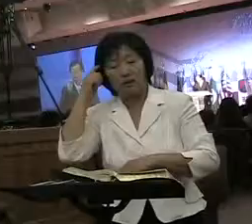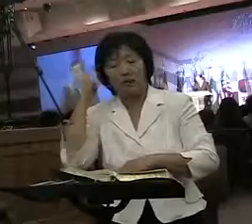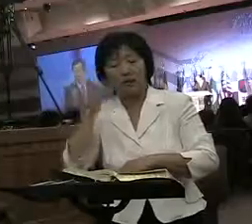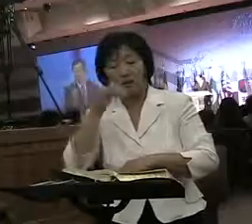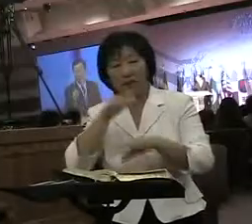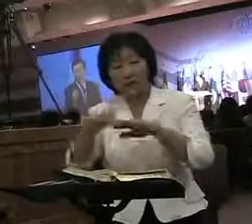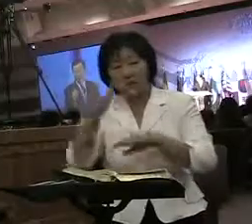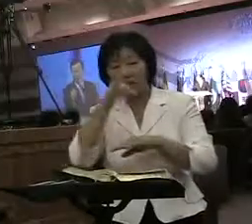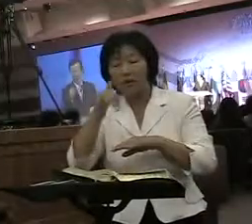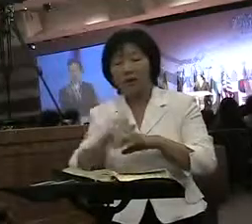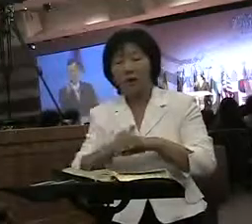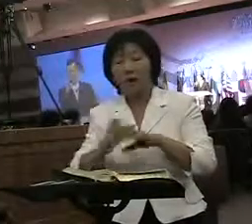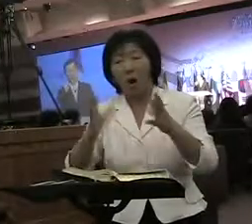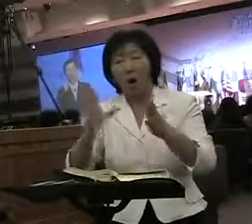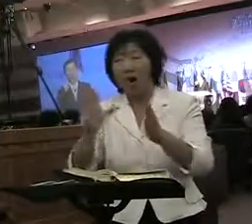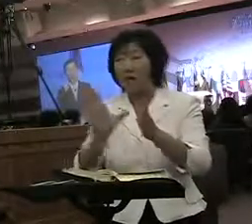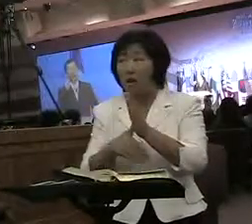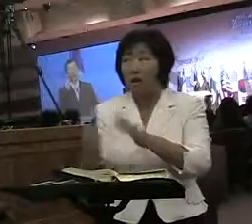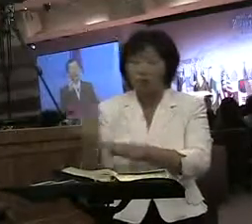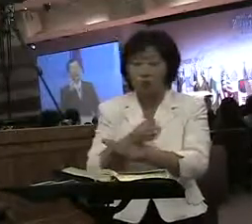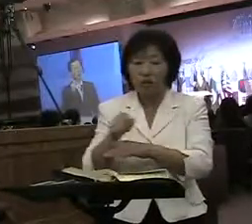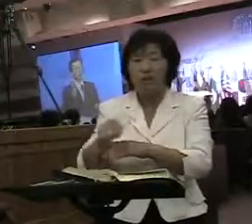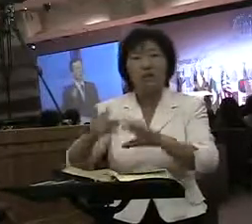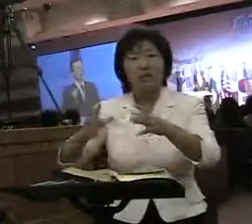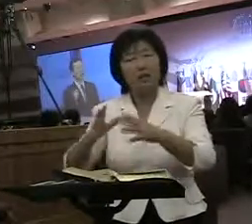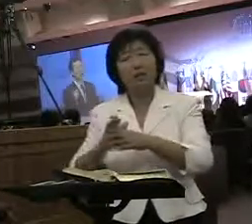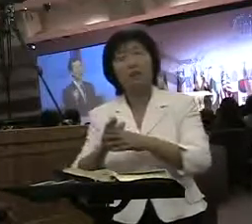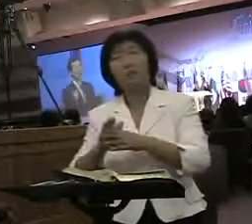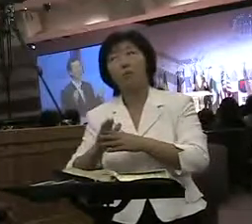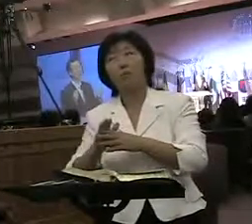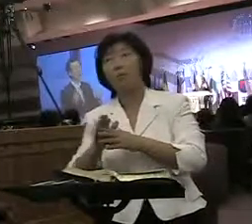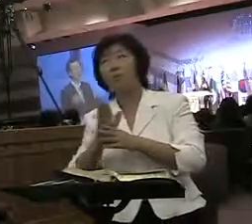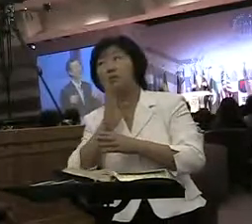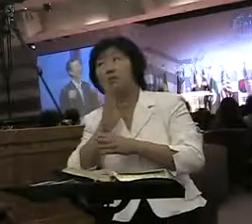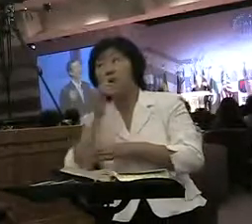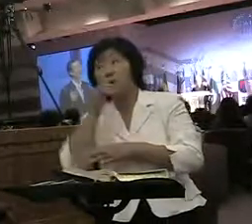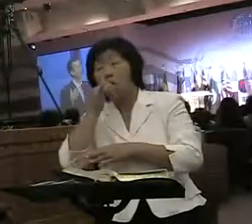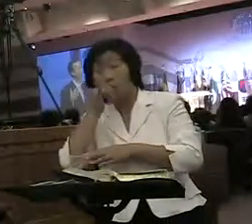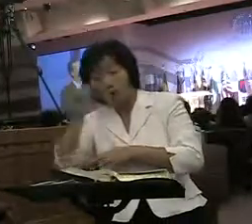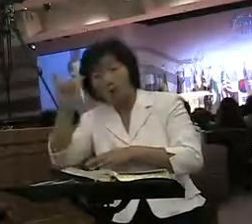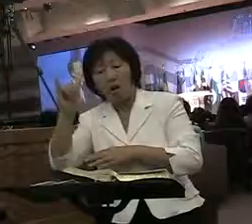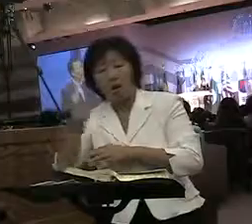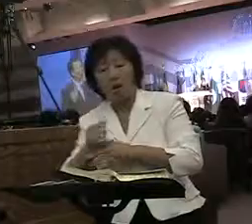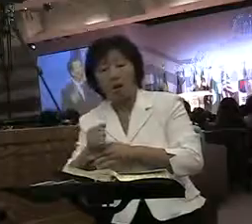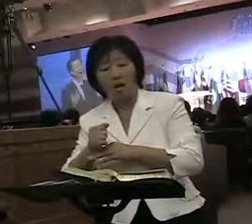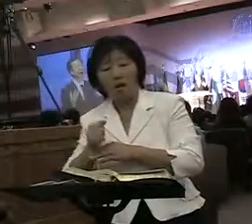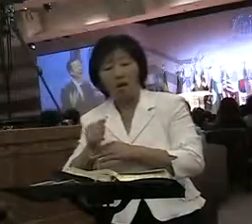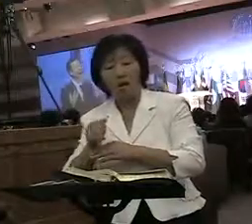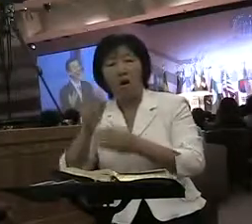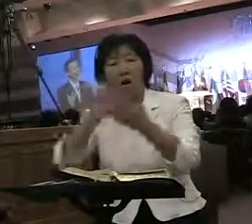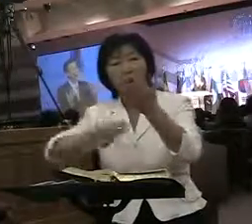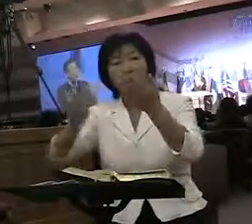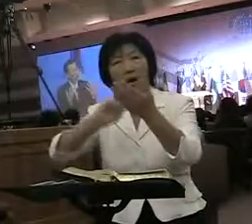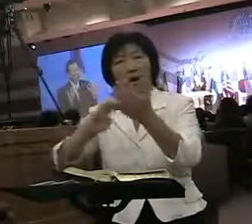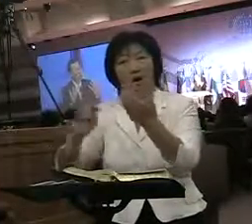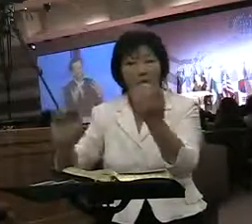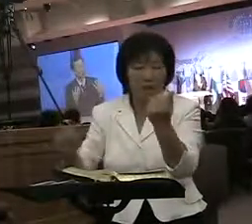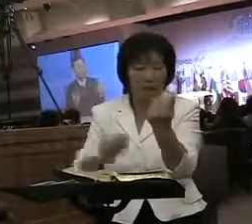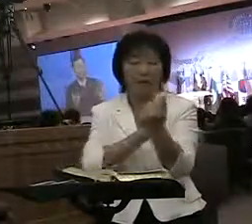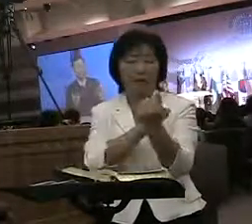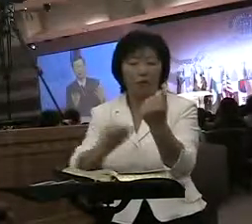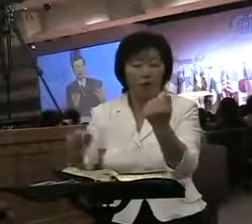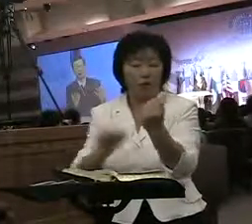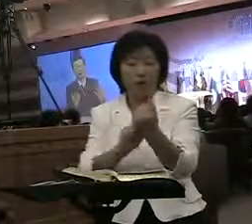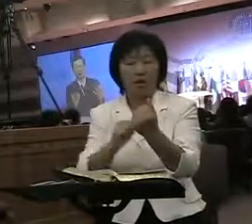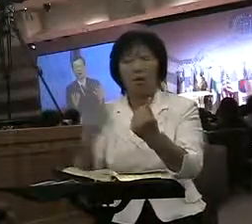이 일을 위하여 어렸을 때부터 내가 이 세상에서 정말 훌륭한 음악 연주가가 되어야 하는 것이다. 이